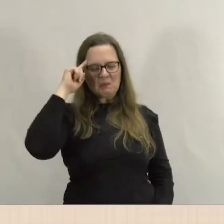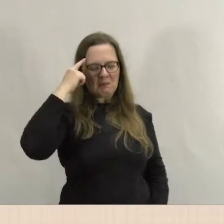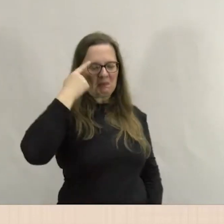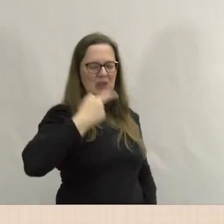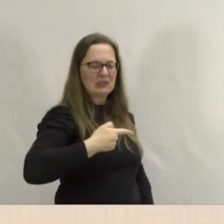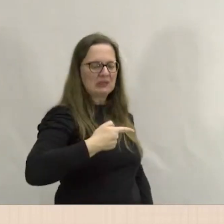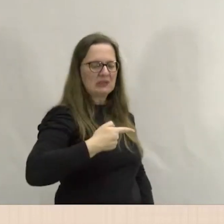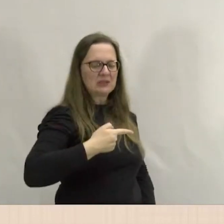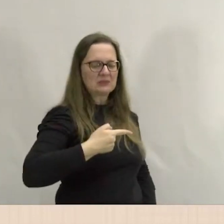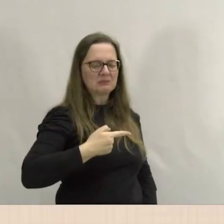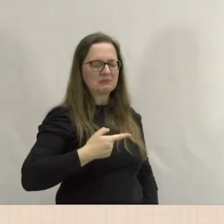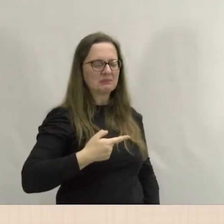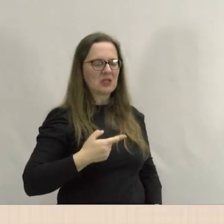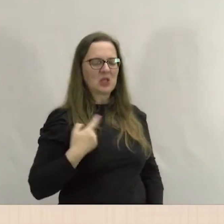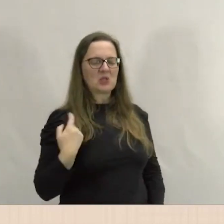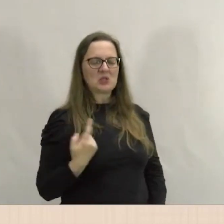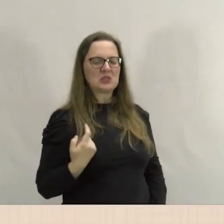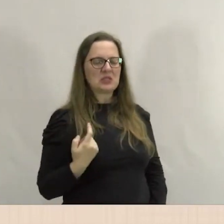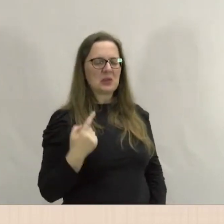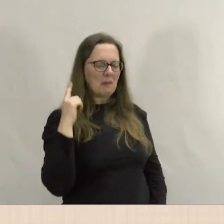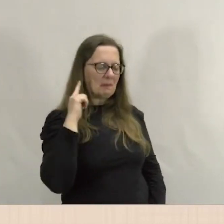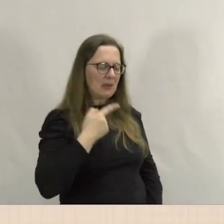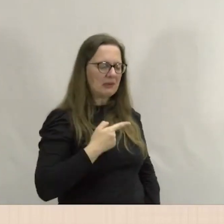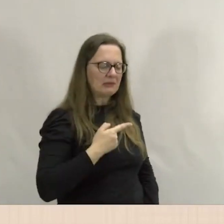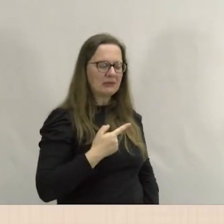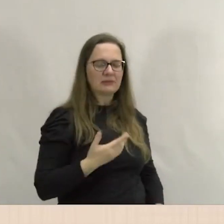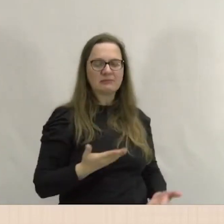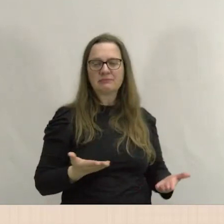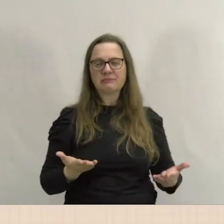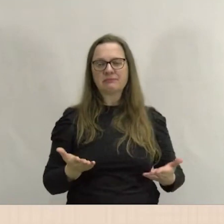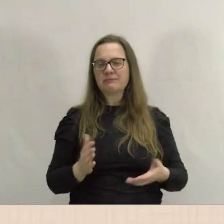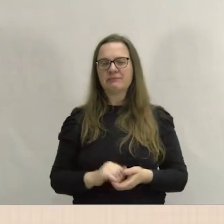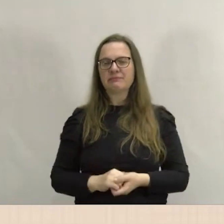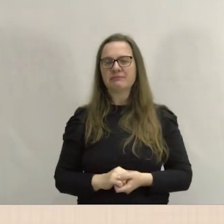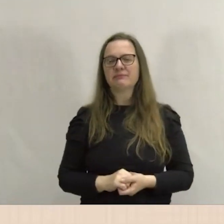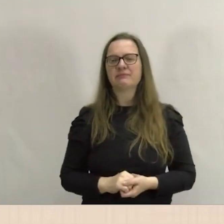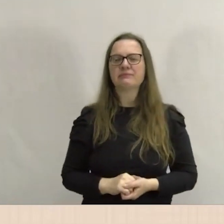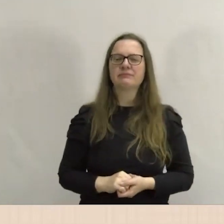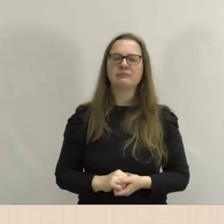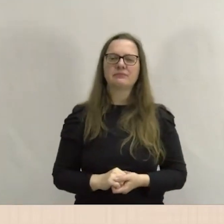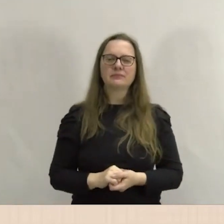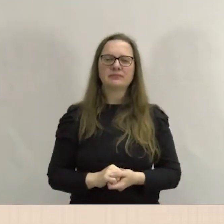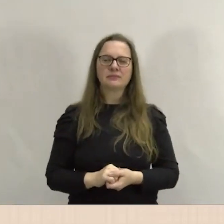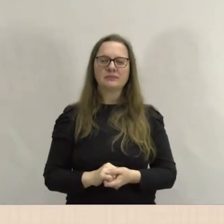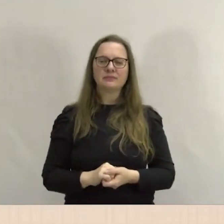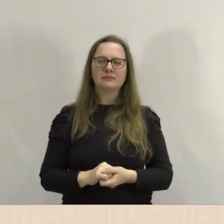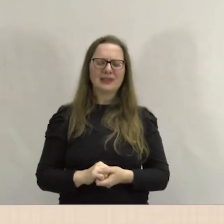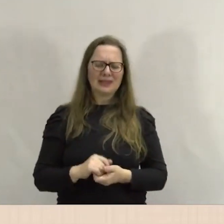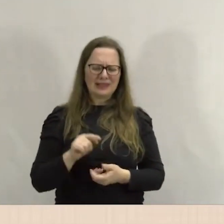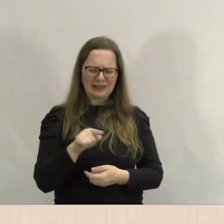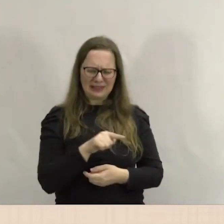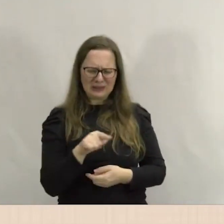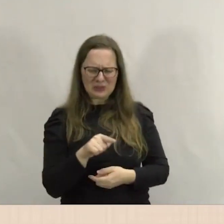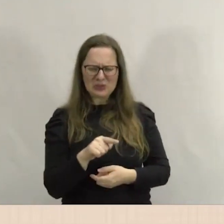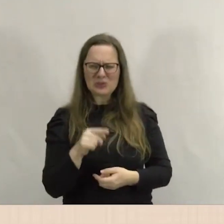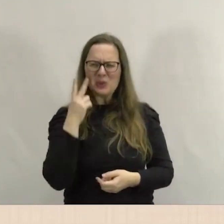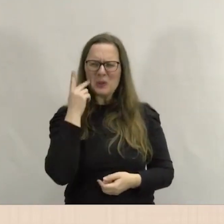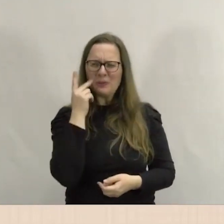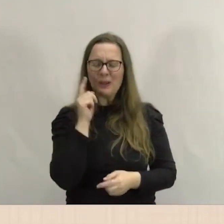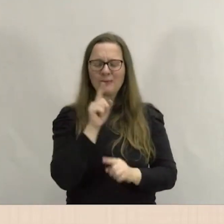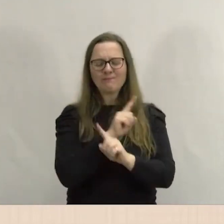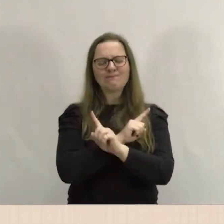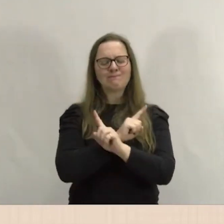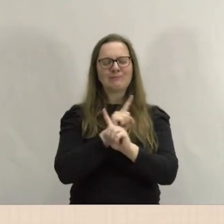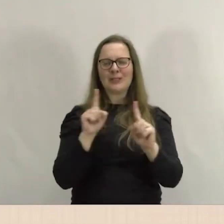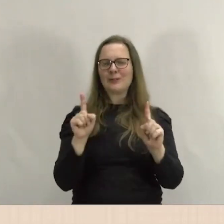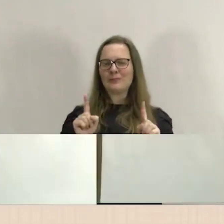Deus então teve que escolher uma só tribo, a tribo de Levi, para servir ao Senhor. Não é normal. Deus quer que